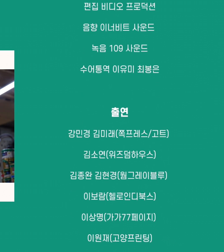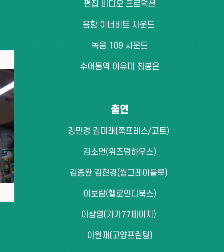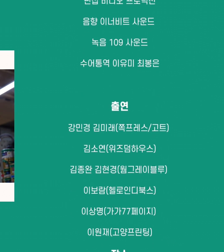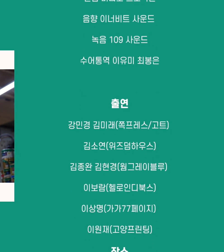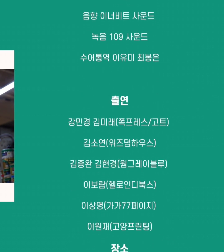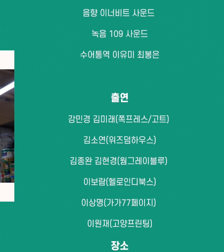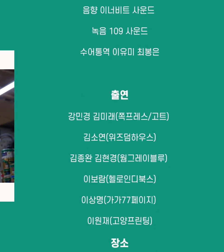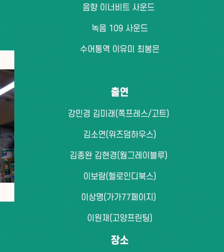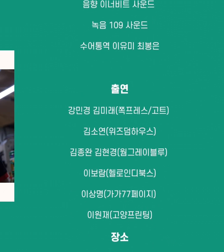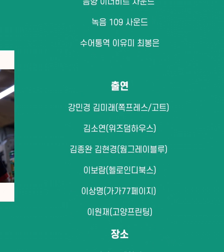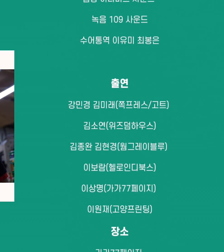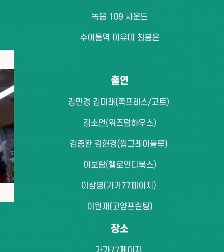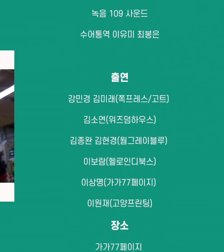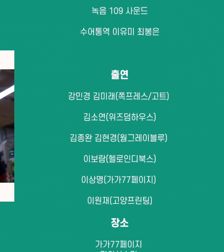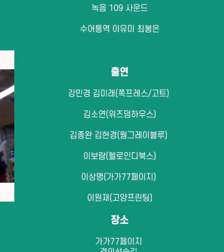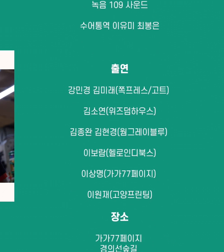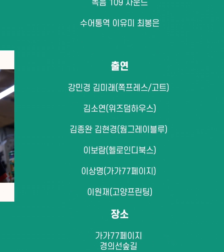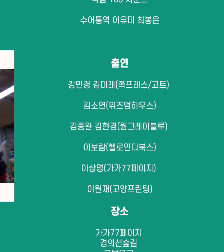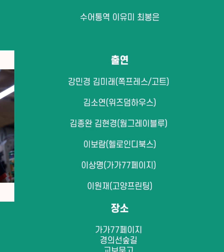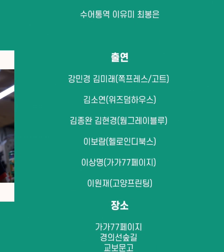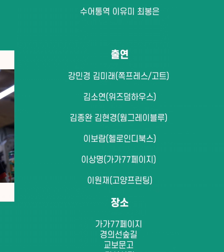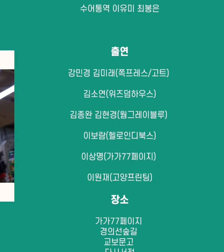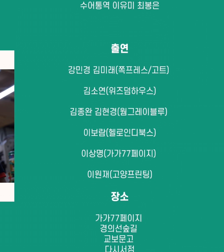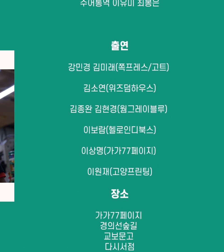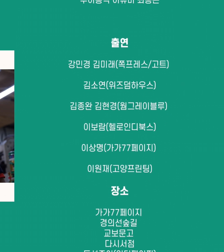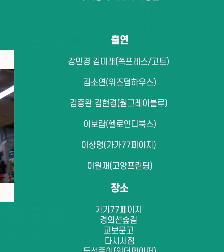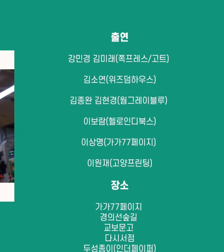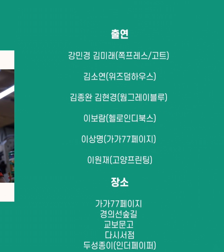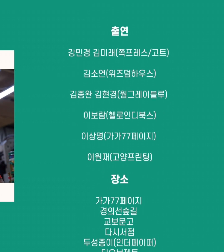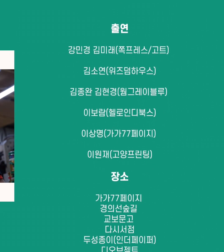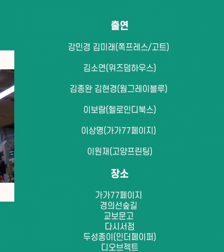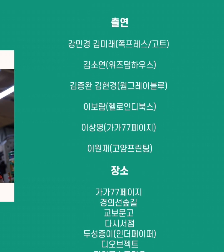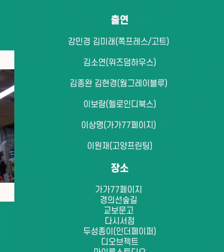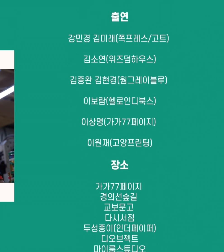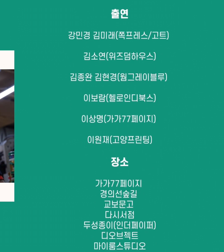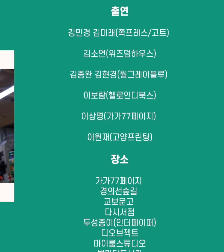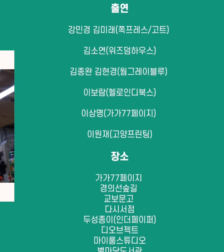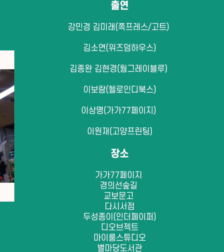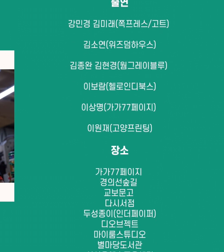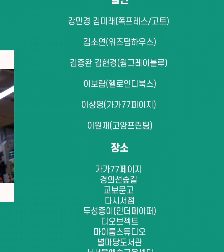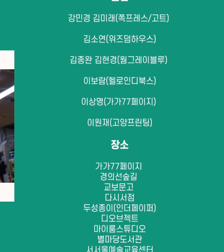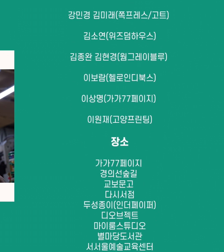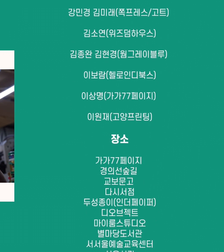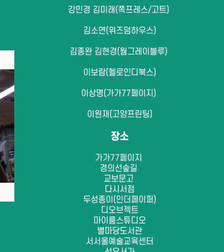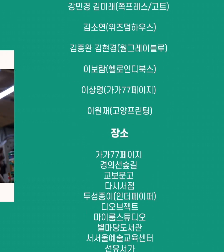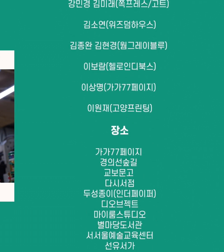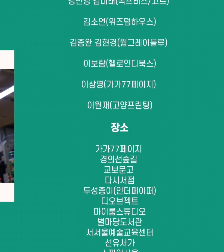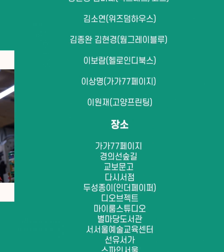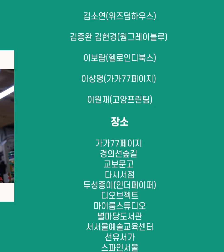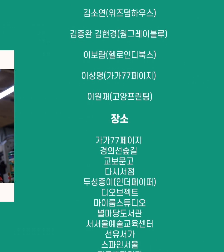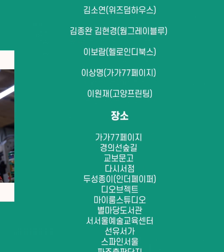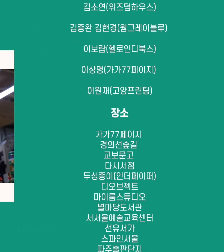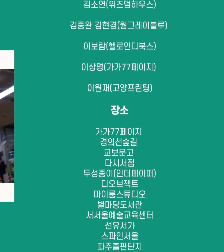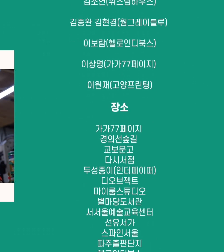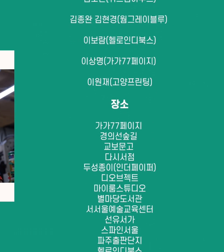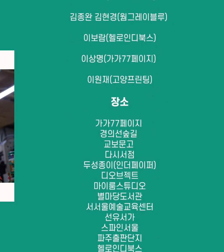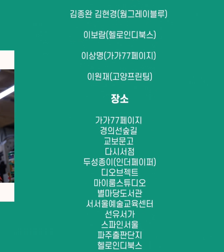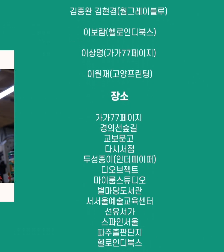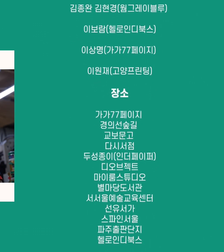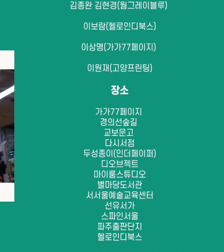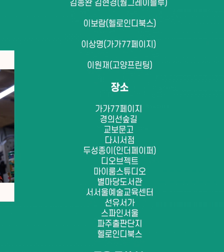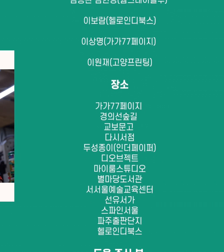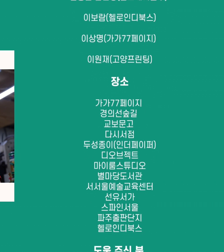갖고 움직여야지. 줘야 되는지. 그거야 이제 그 기획하고 디자인이지. 일단 기획을 해갖고 디자인을 해갖고